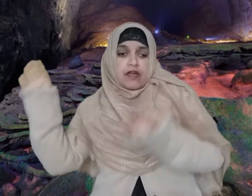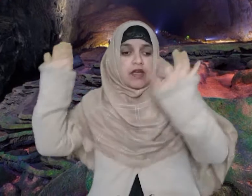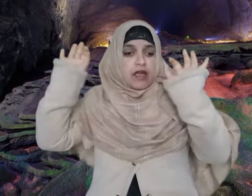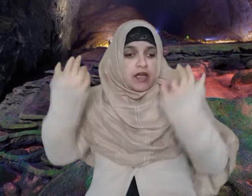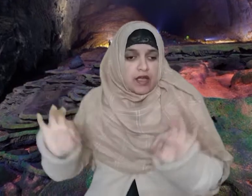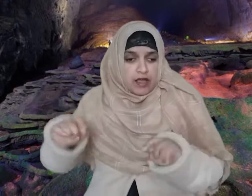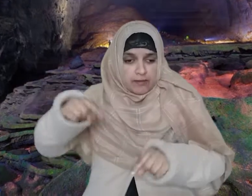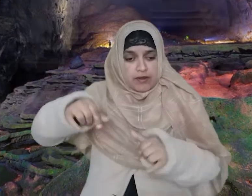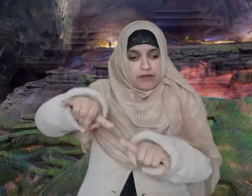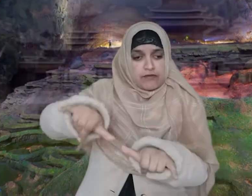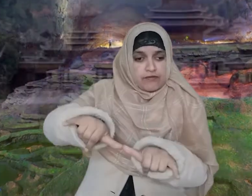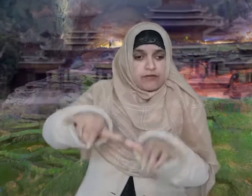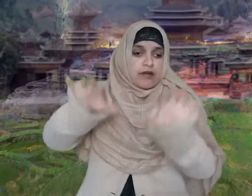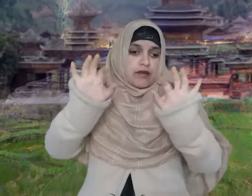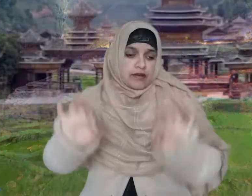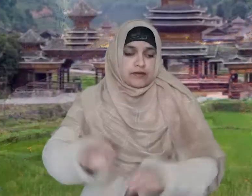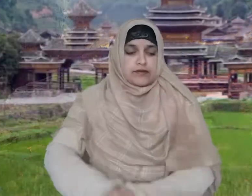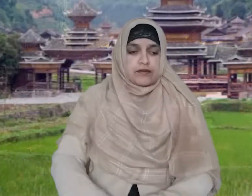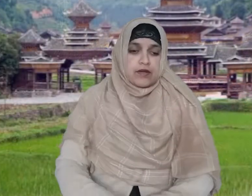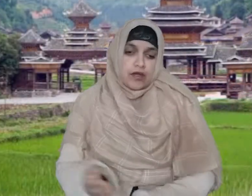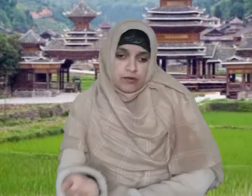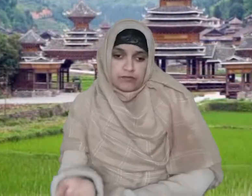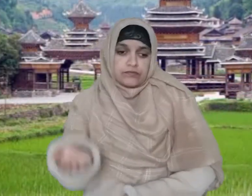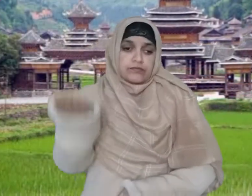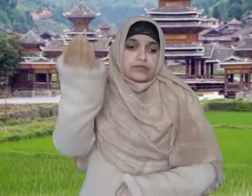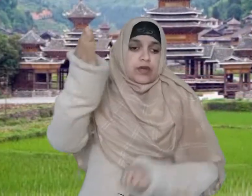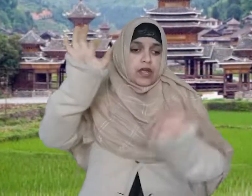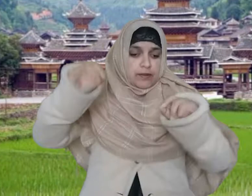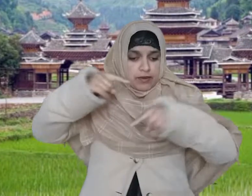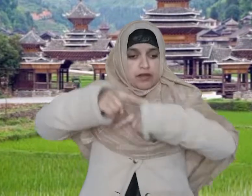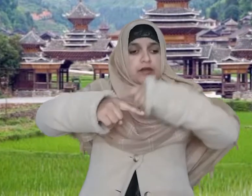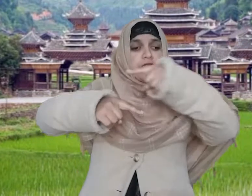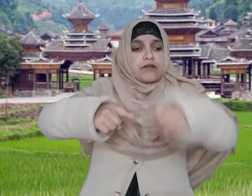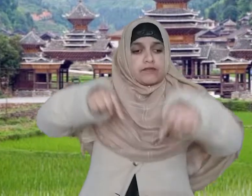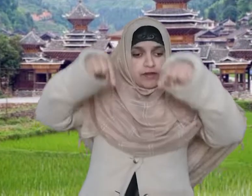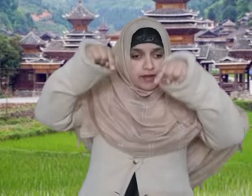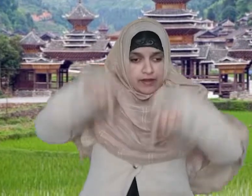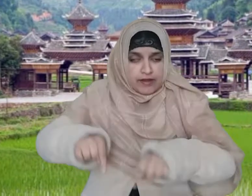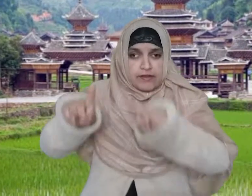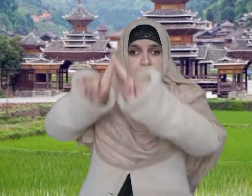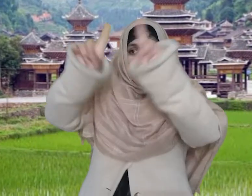اور ایک ایتھنک کمیونٹی کے گاؤں سے بھی گزرنا پڑتا ہے، جس کی آبادی اس وقت 40,000 ہے۔